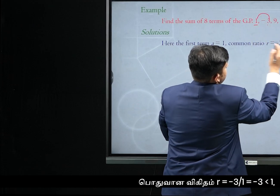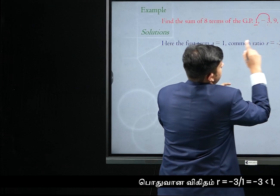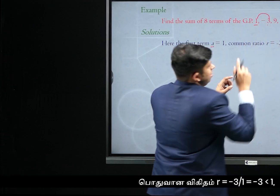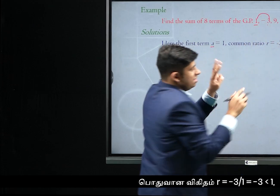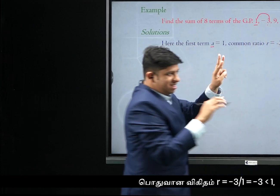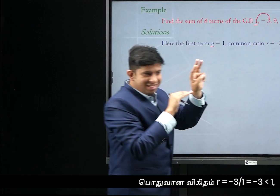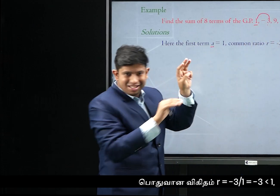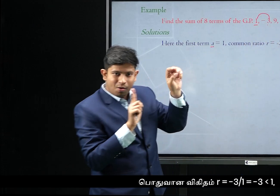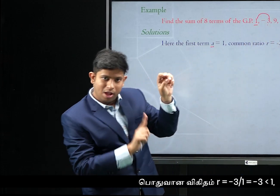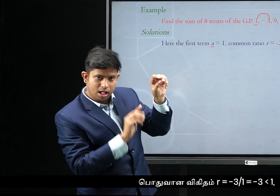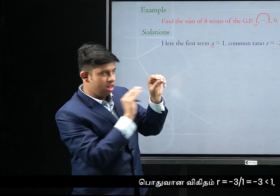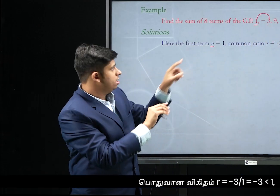சிறியது.